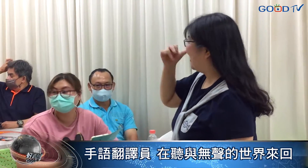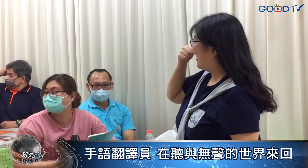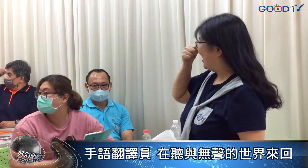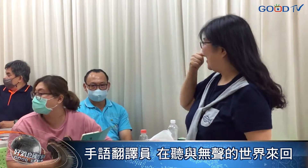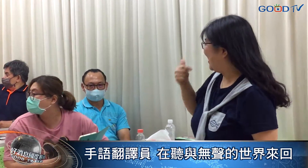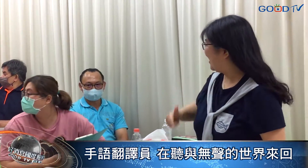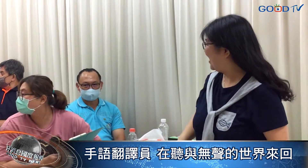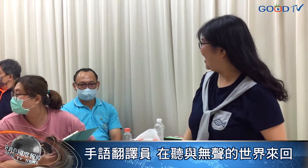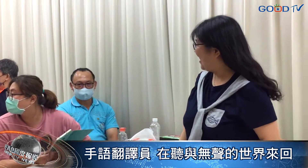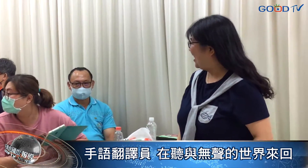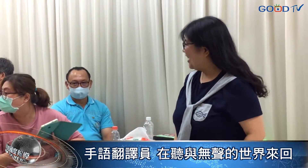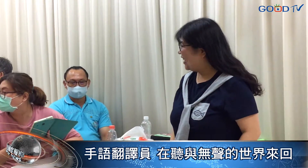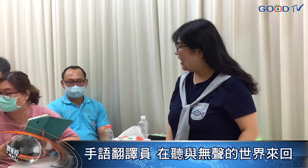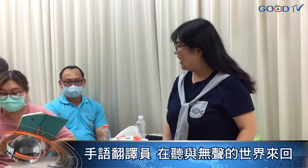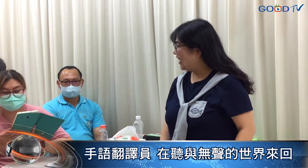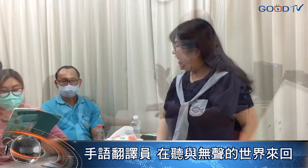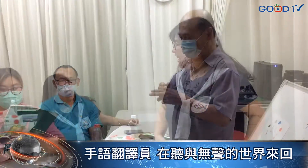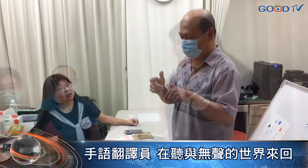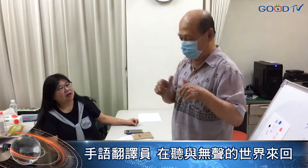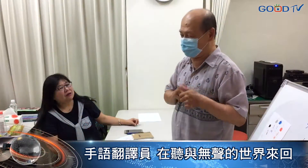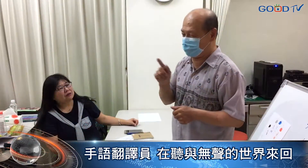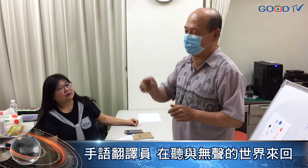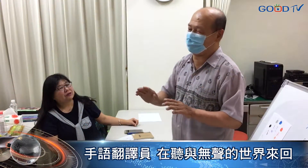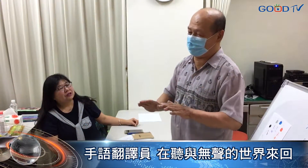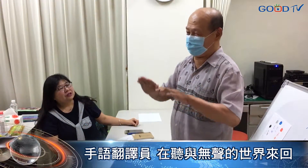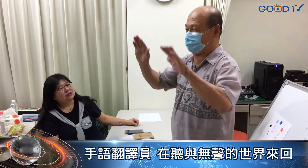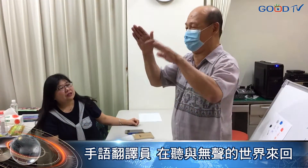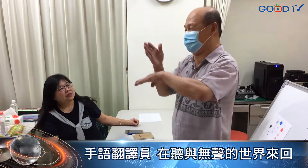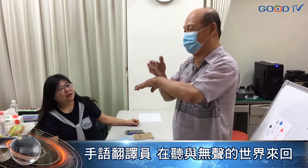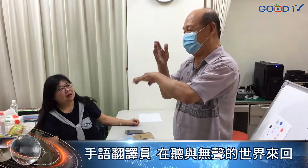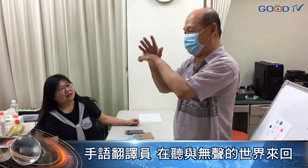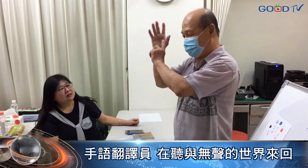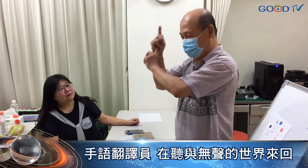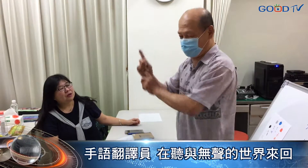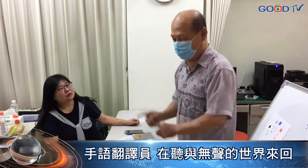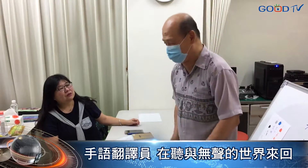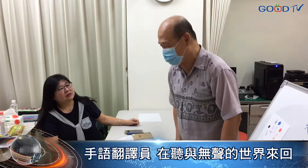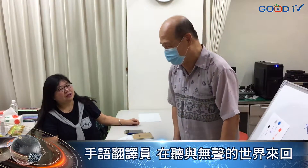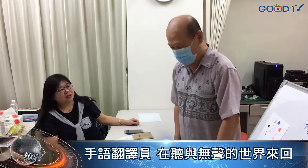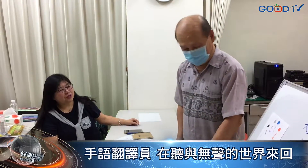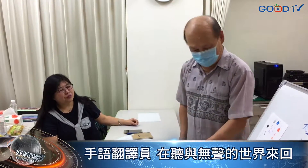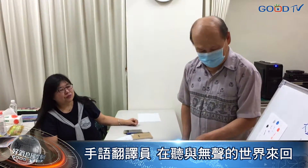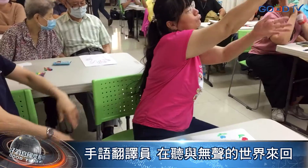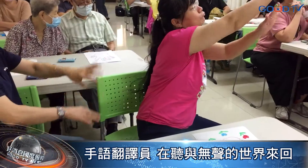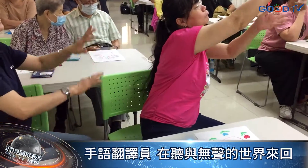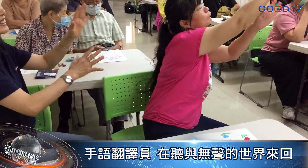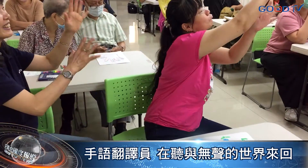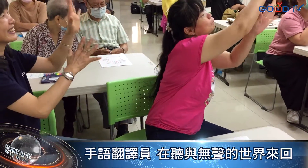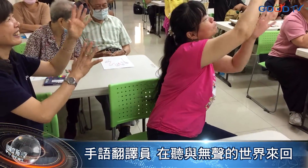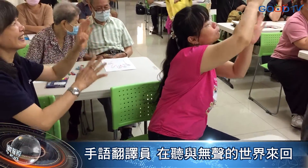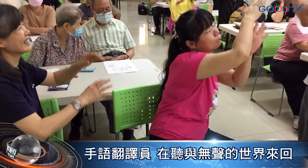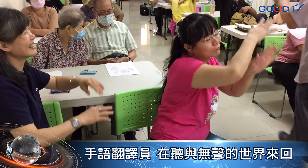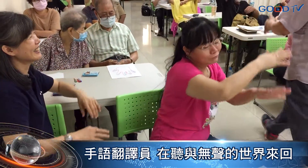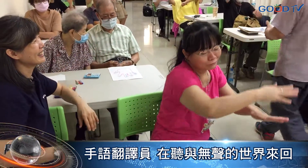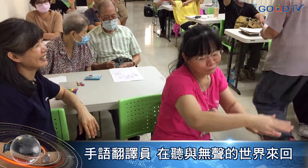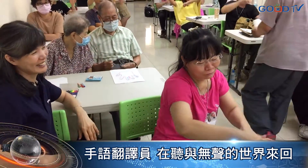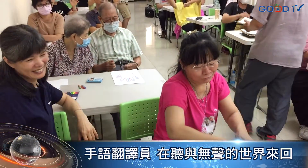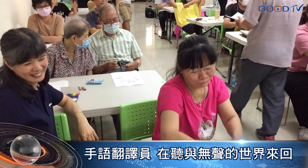爱，听人和听障者之间就能够彼此接纳，建立美好的关系，在疫情期